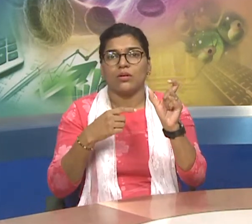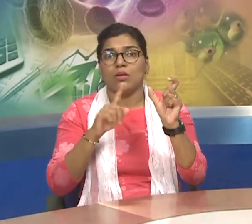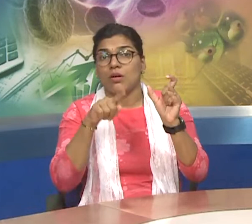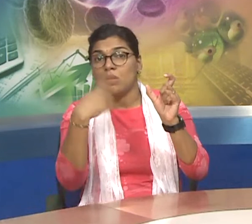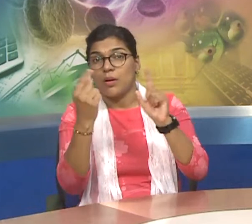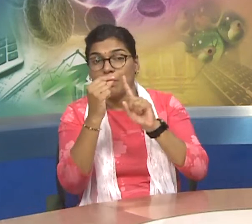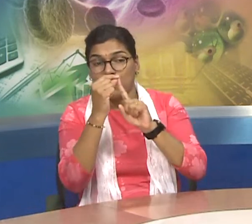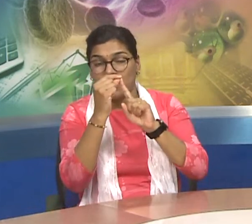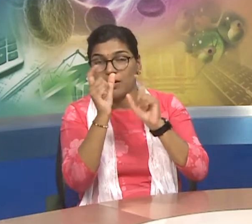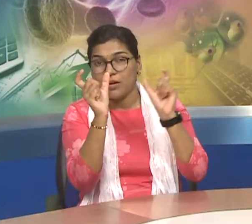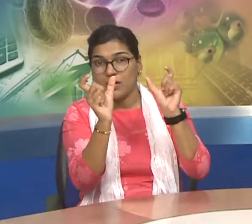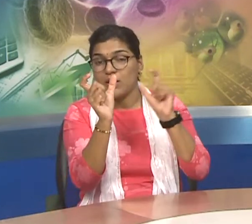heterogeneous population,